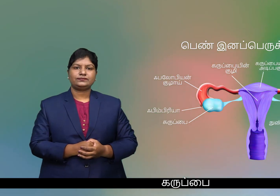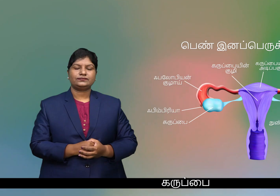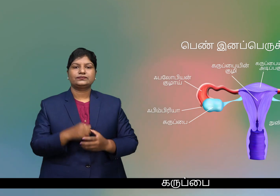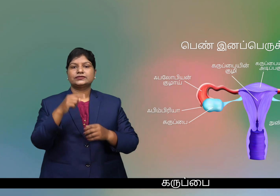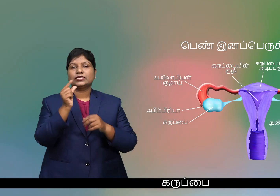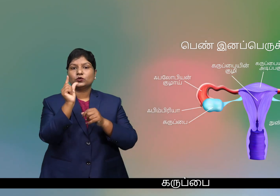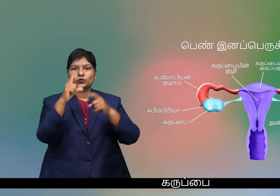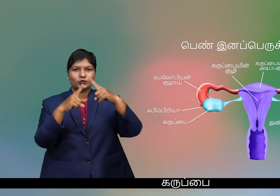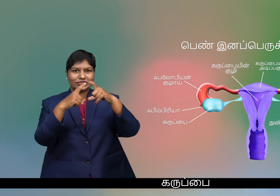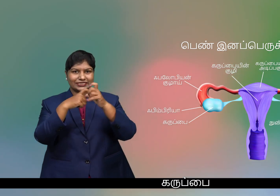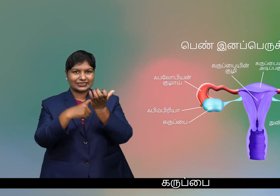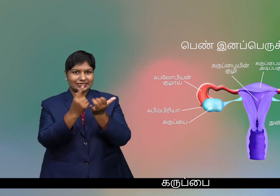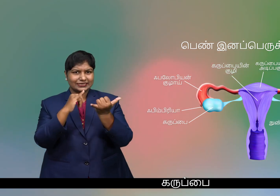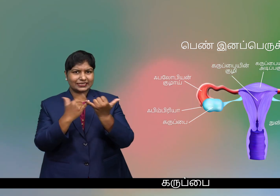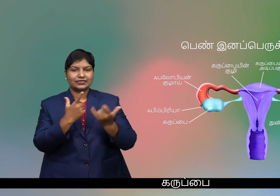கருப்பை,